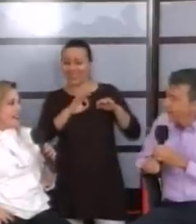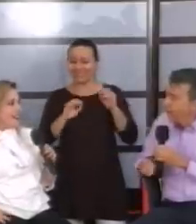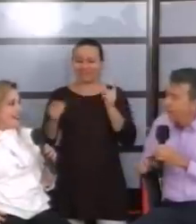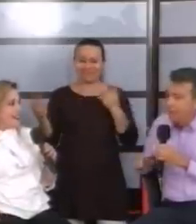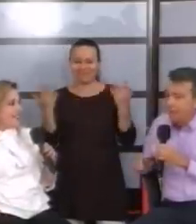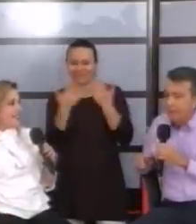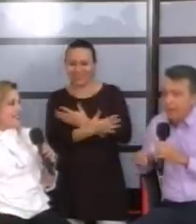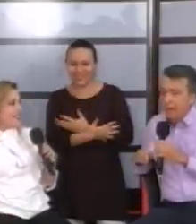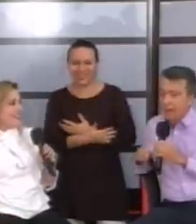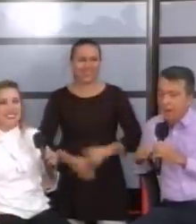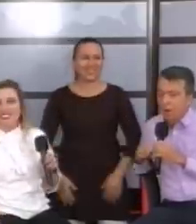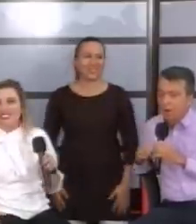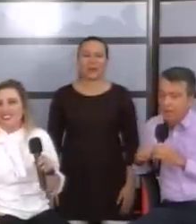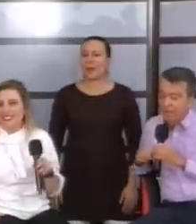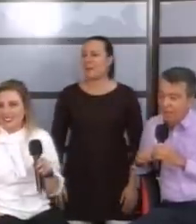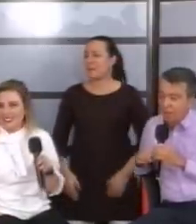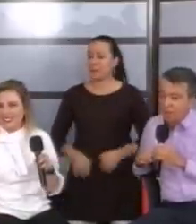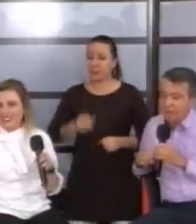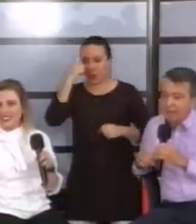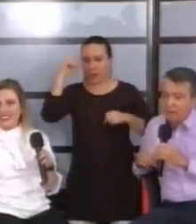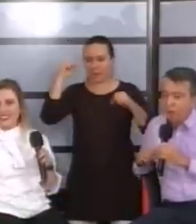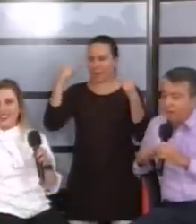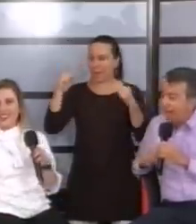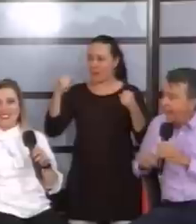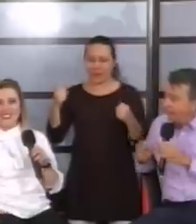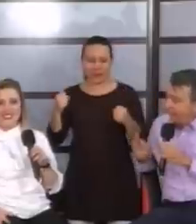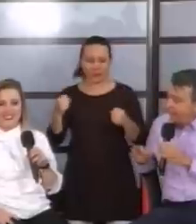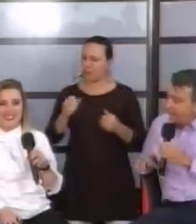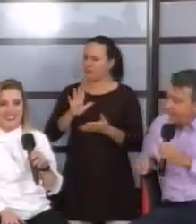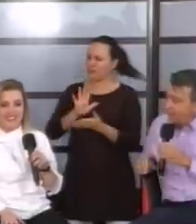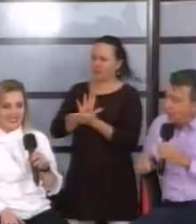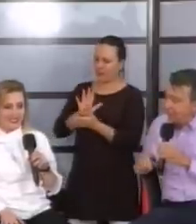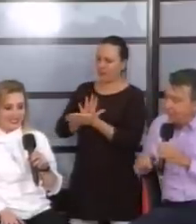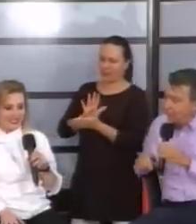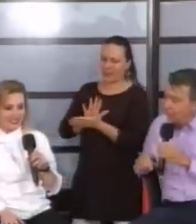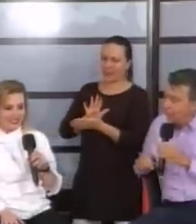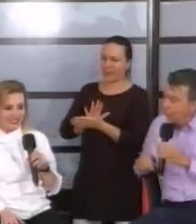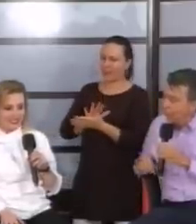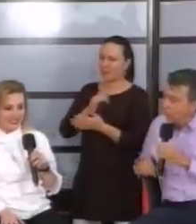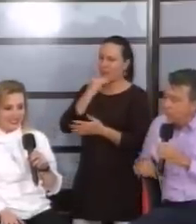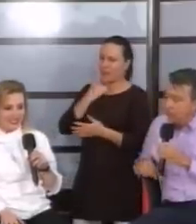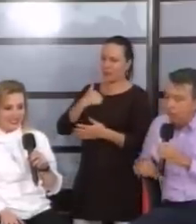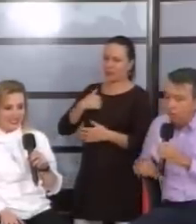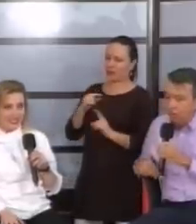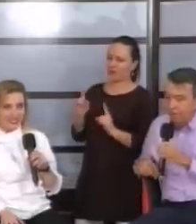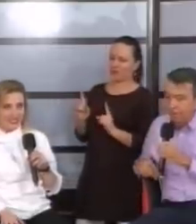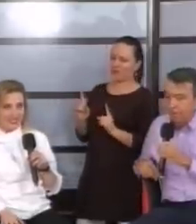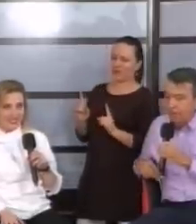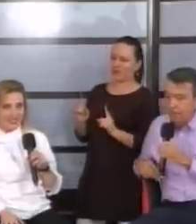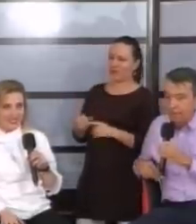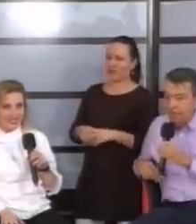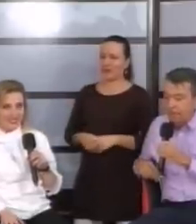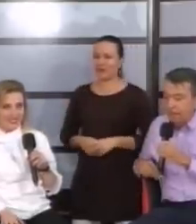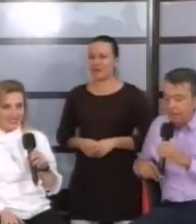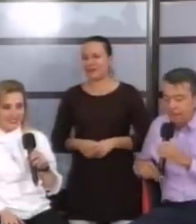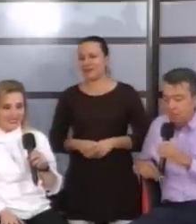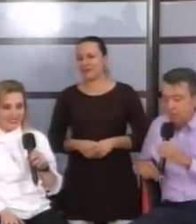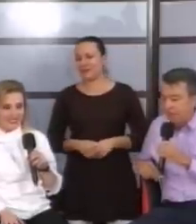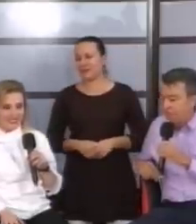pregunta, Gabriel. Porque me preocupa. No, tenga la plena certeza que eso, ese error sí no lo cometo, ni ciego.